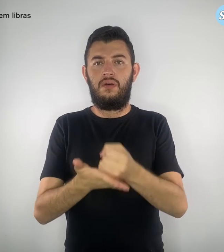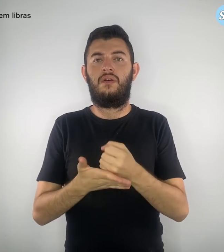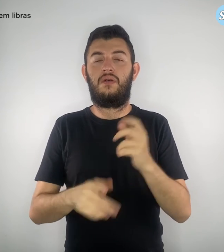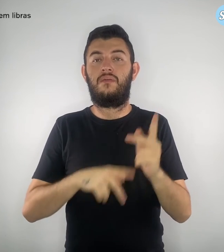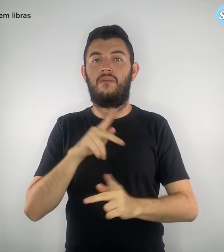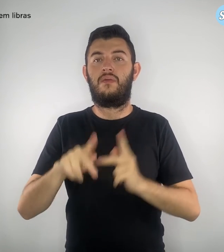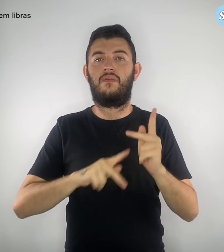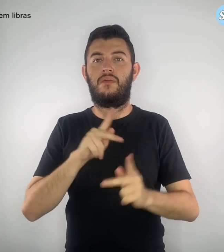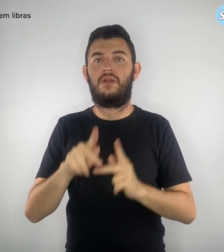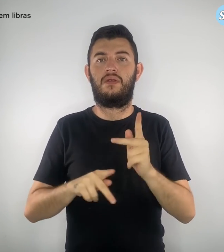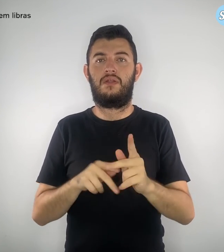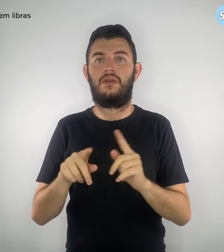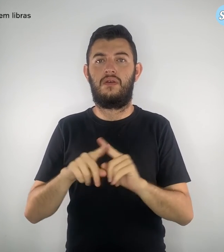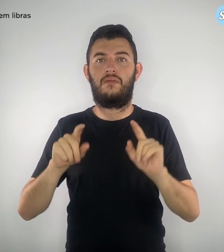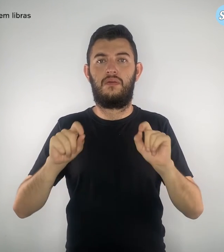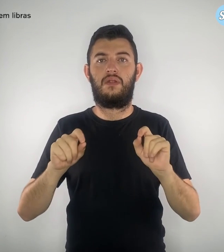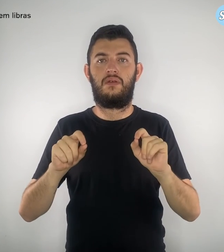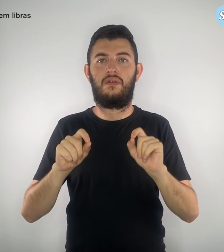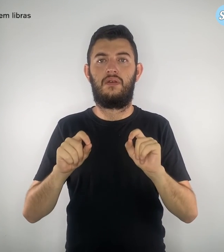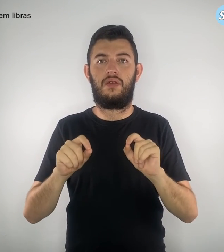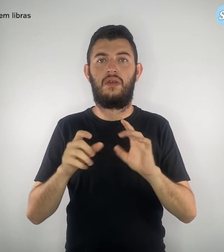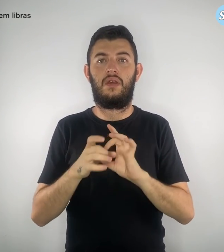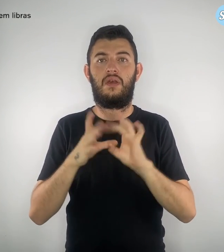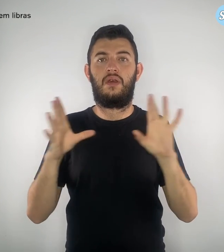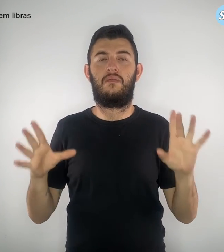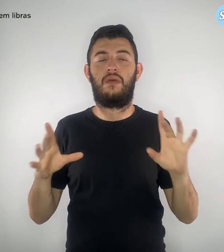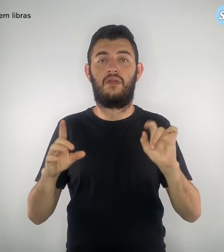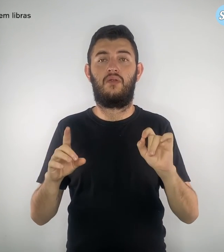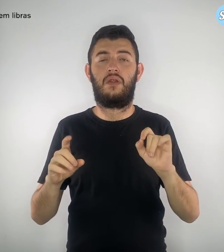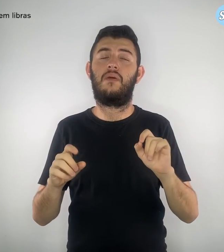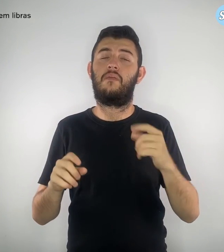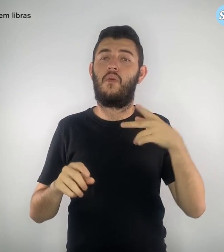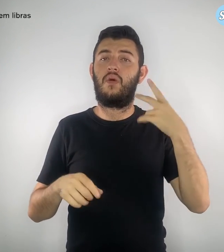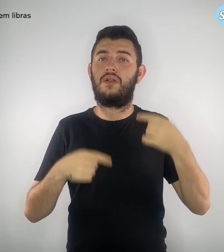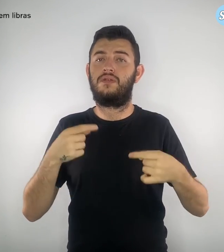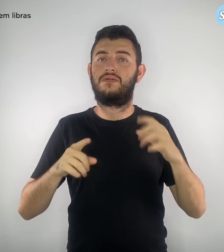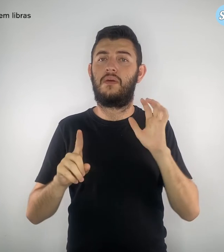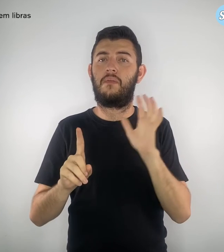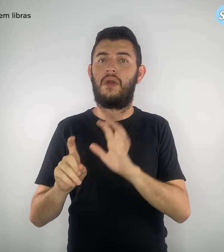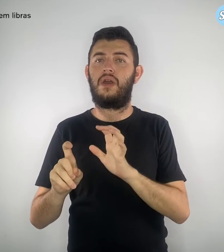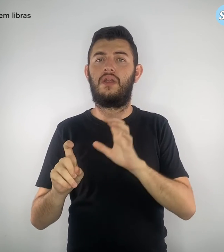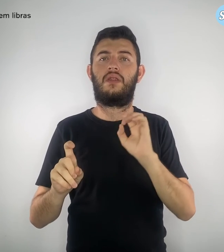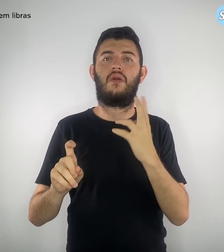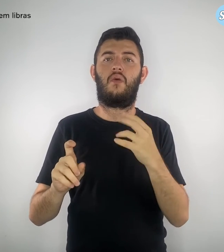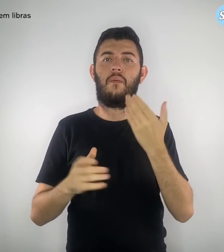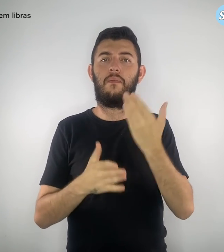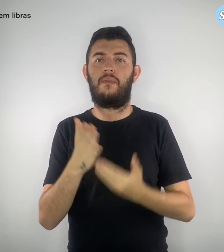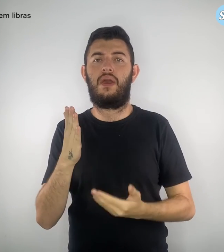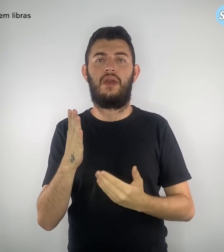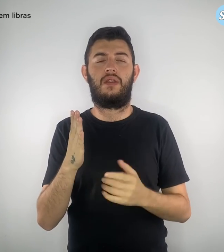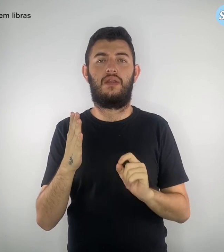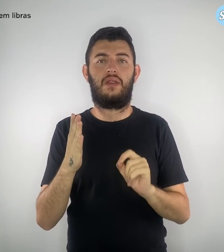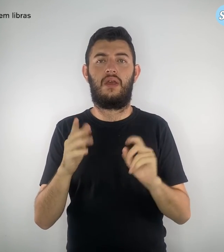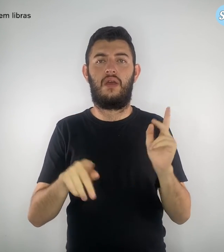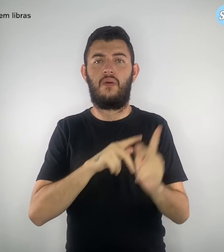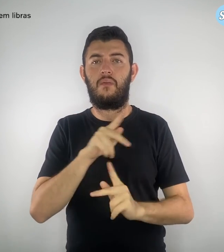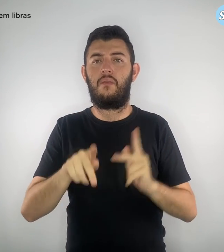população, abertura para perseguições políticas e outras perdas irreparáveis ao povo e ao